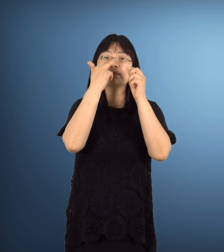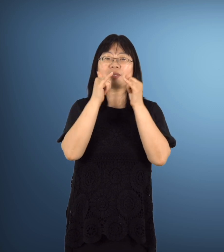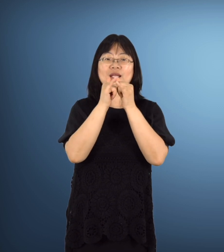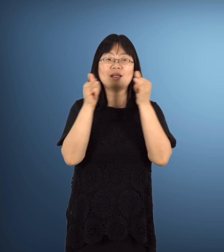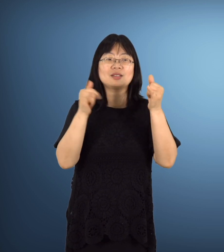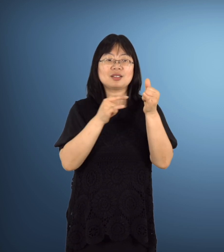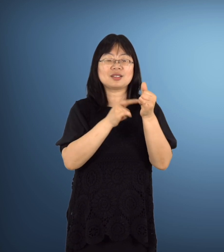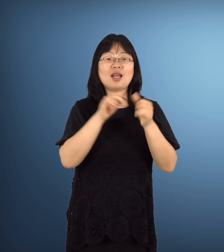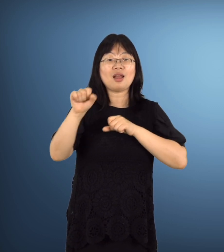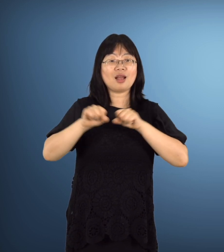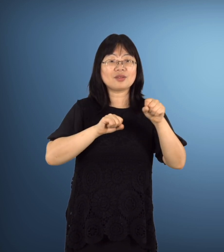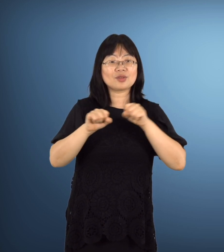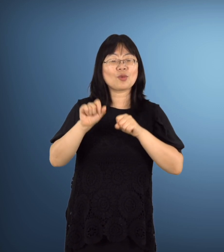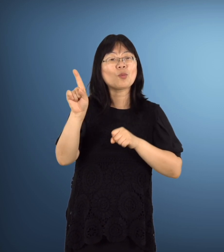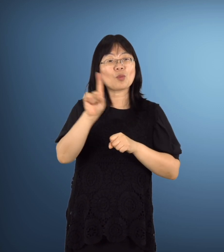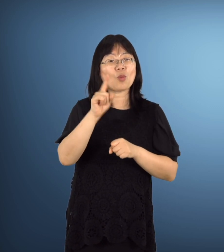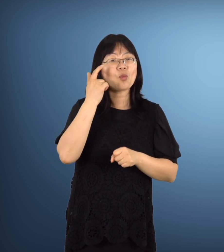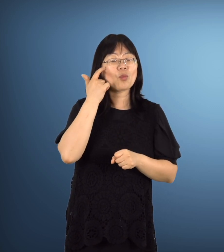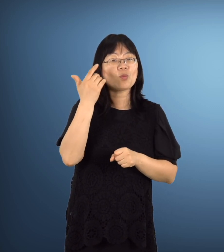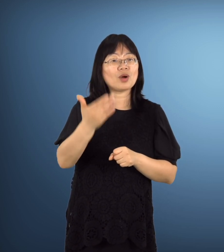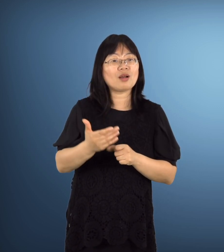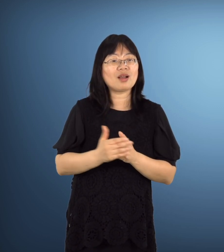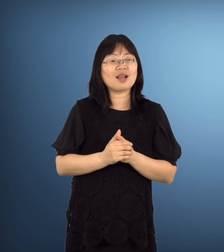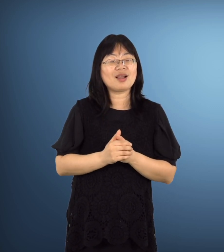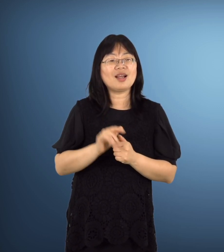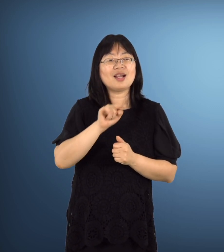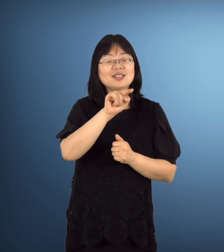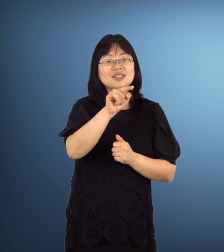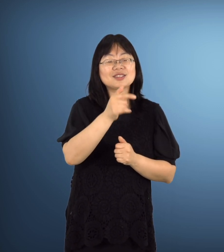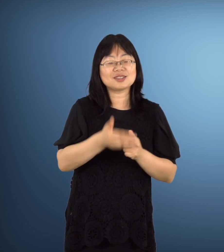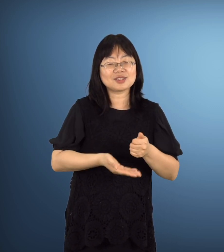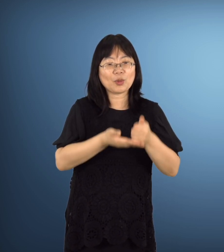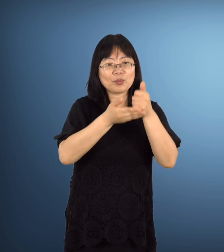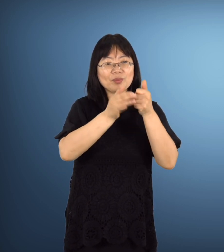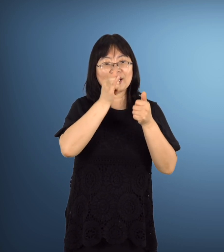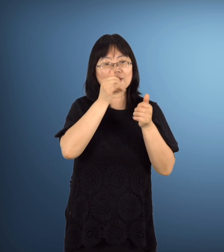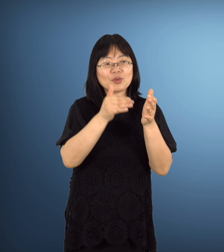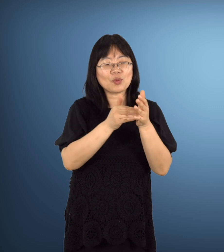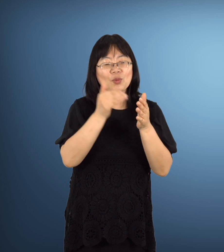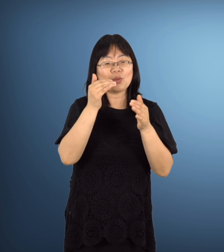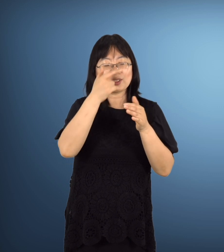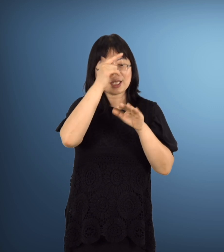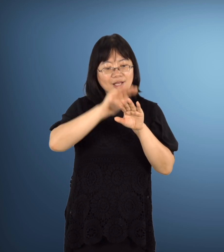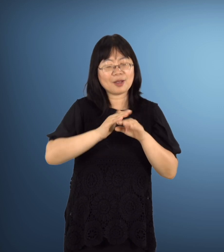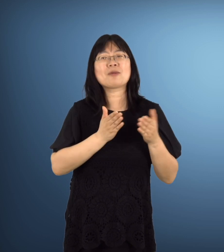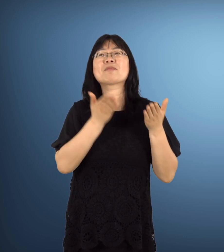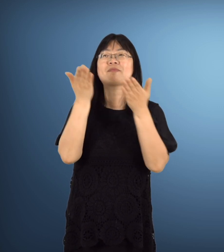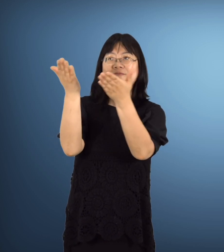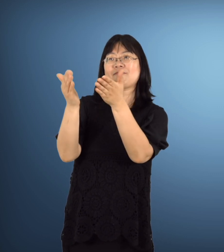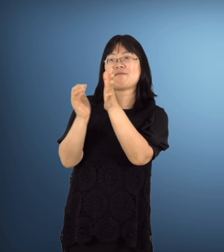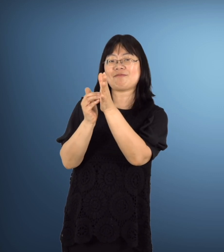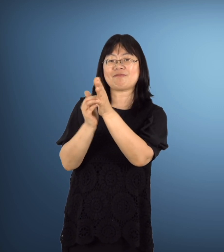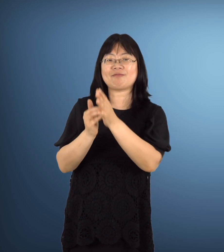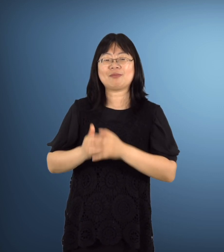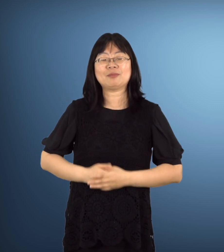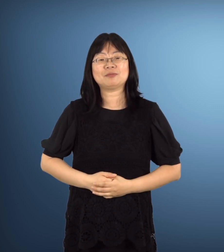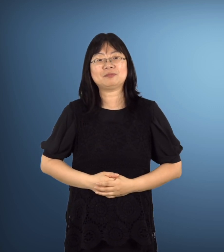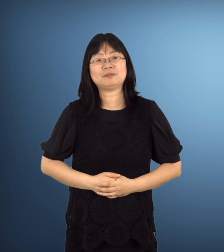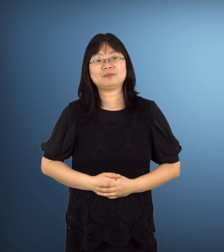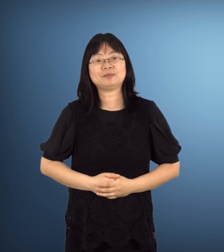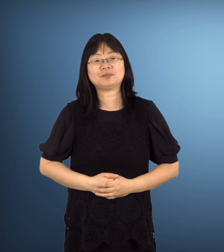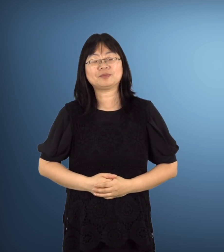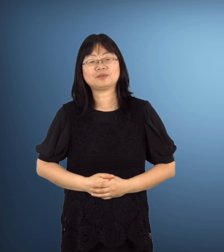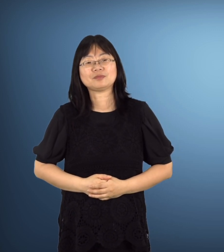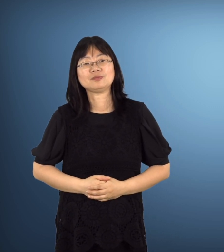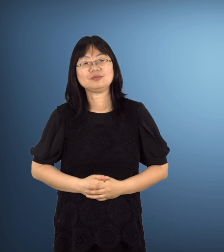맹인의 행동이 어떠했습니까? 그를 경배하고 그를 예배했다 그 말이에요. 자, 여러분,